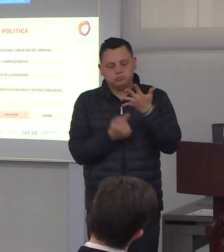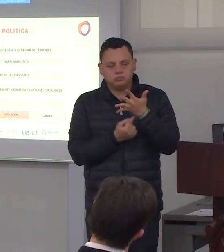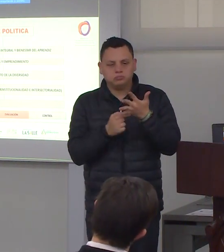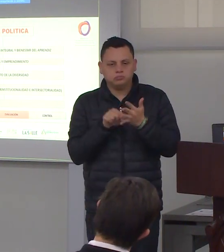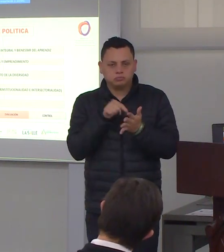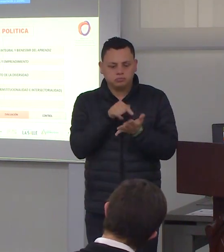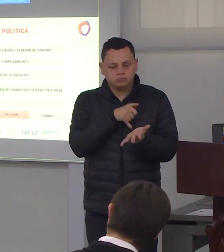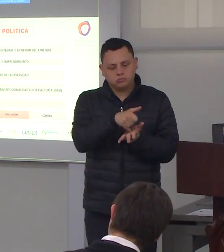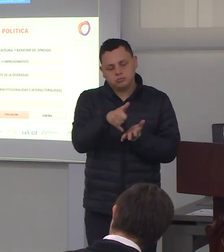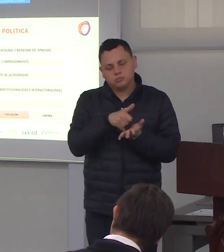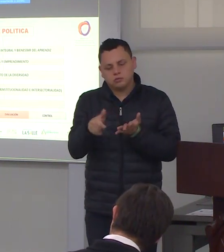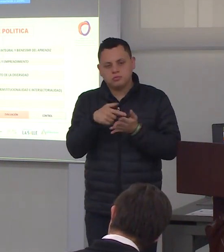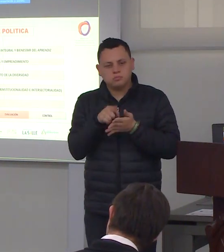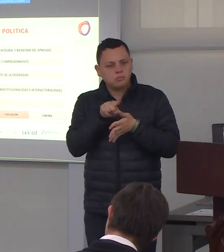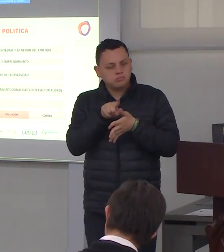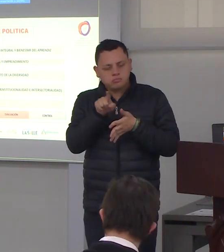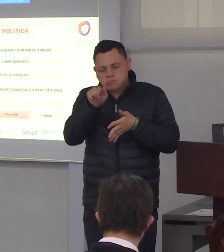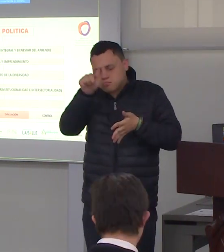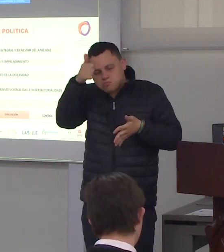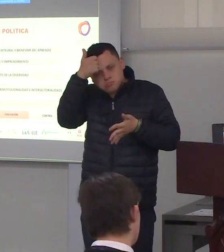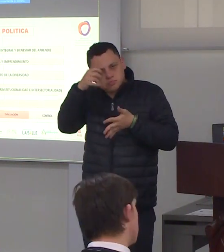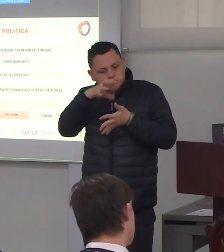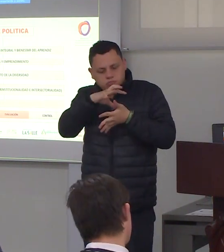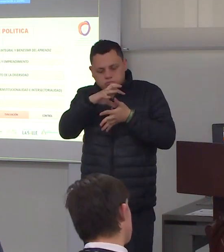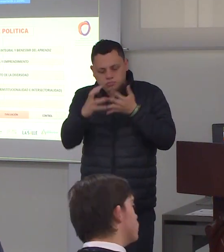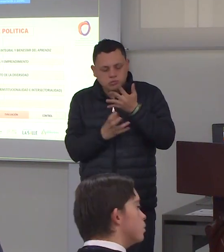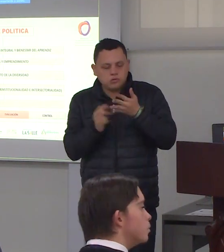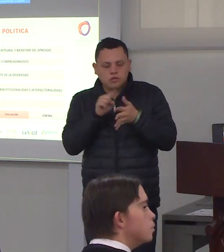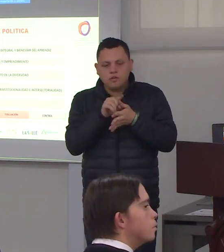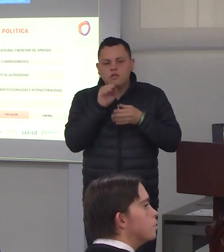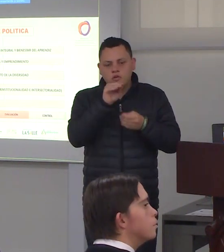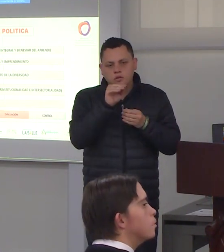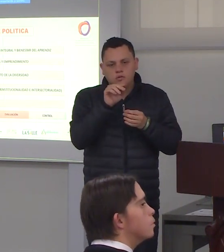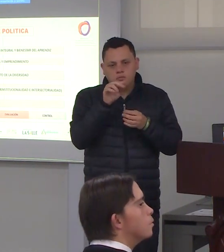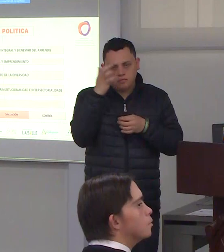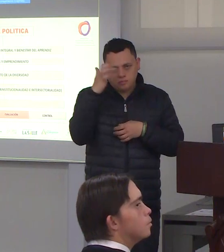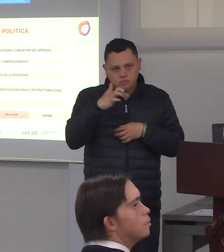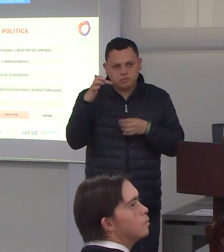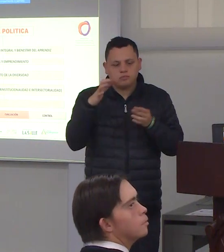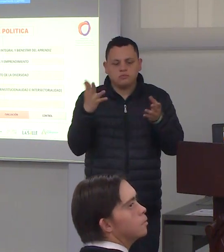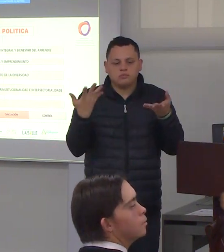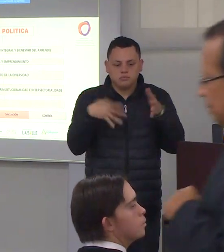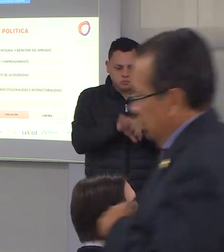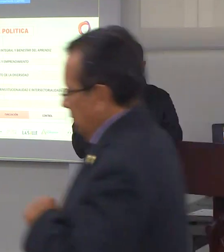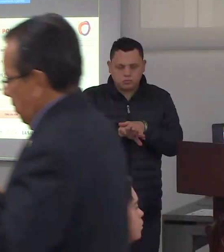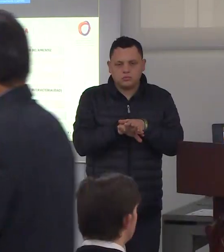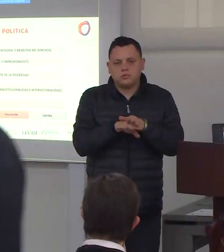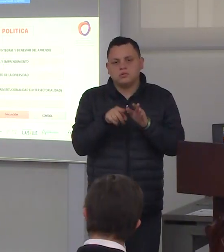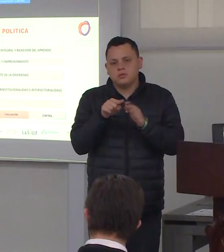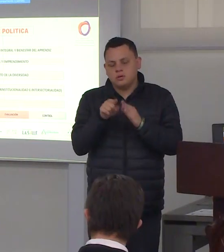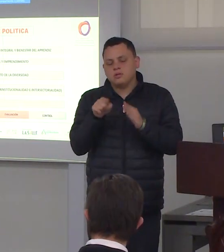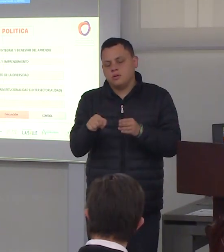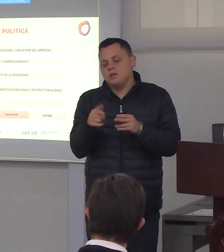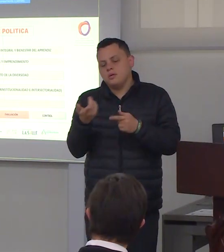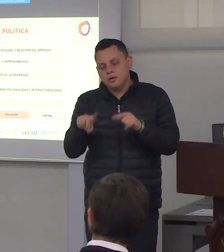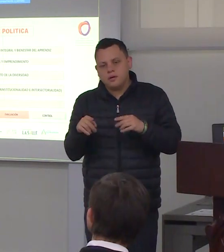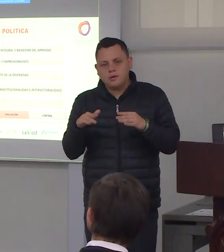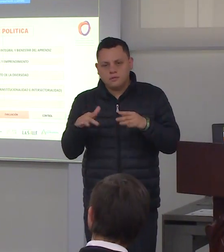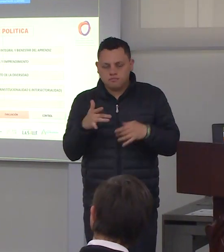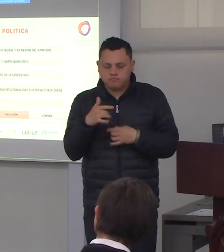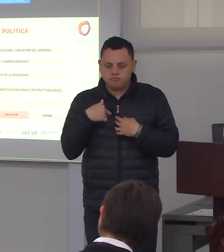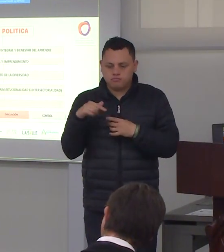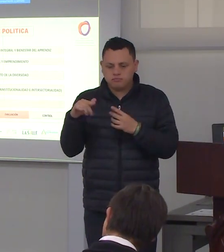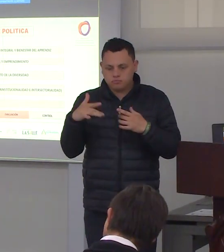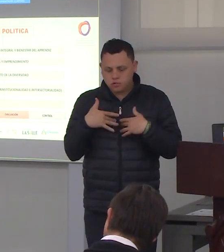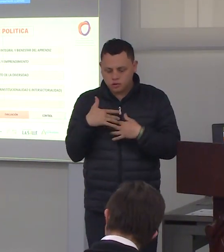lo más grueso de la entidad. Formación profesional, integral y bienestar aprendiz, ¿sí?, tanto para el